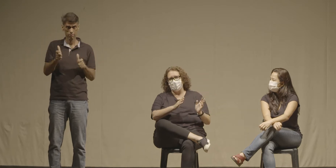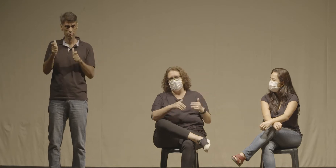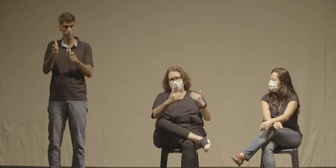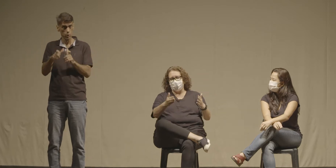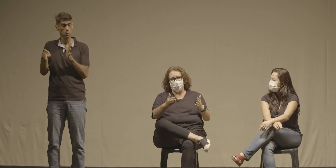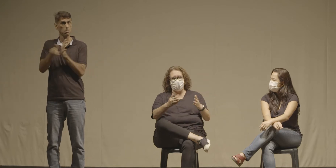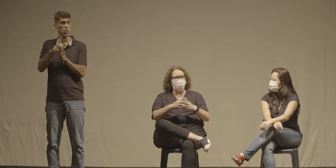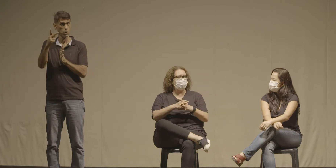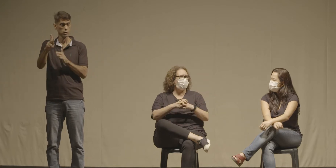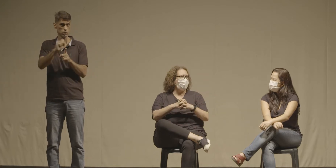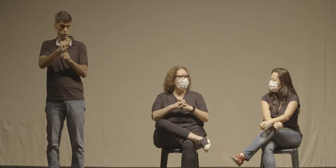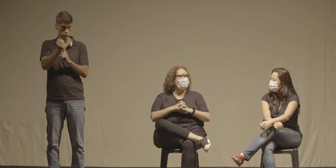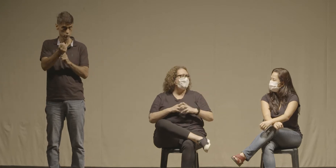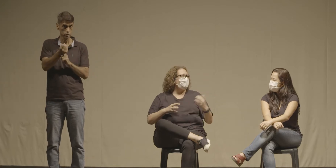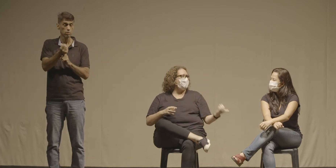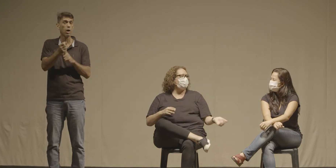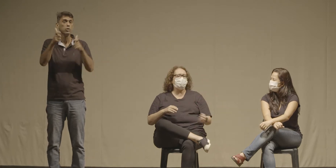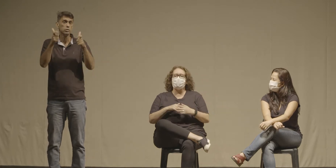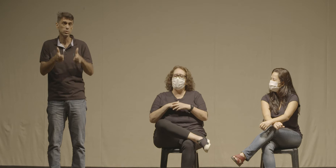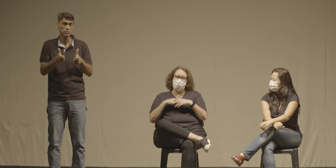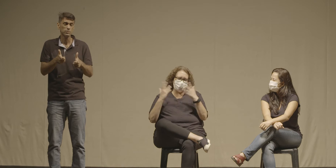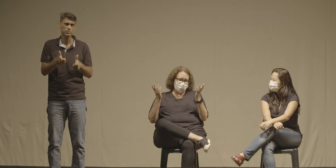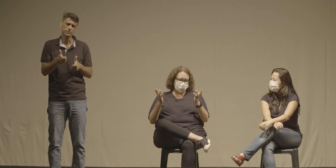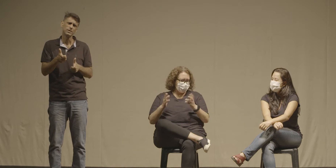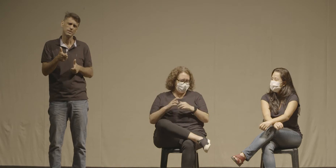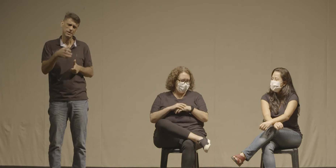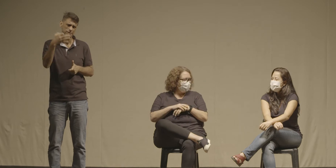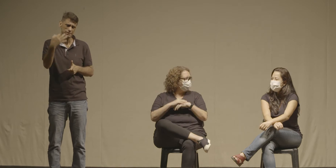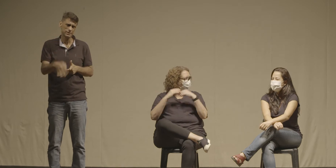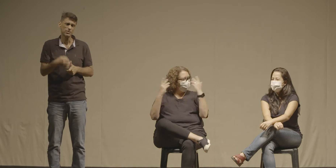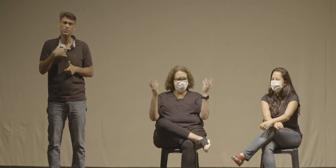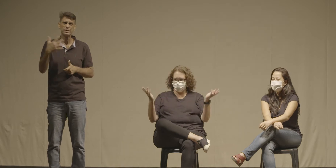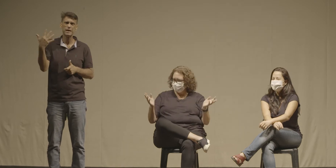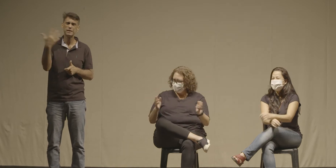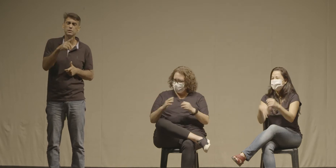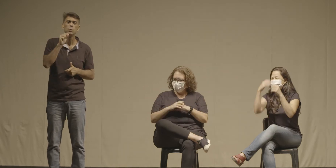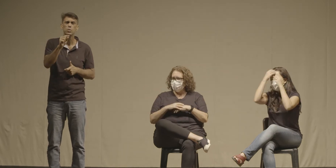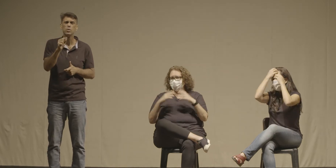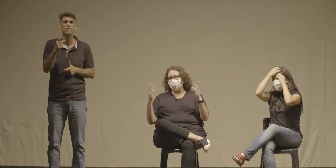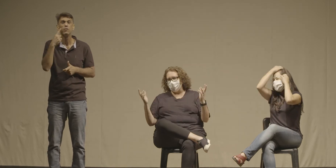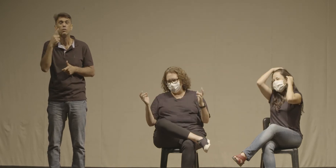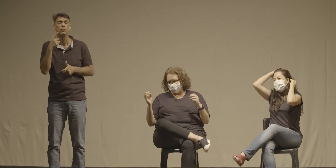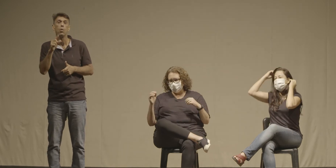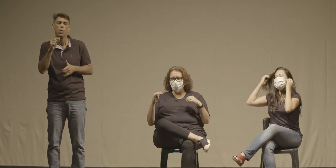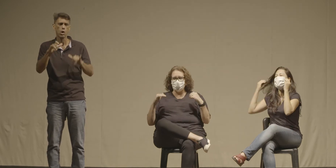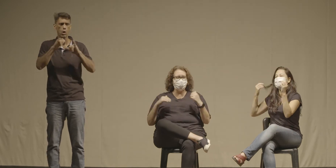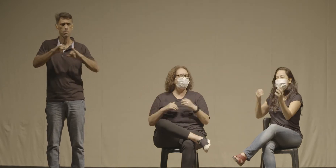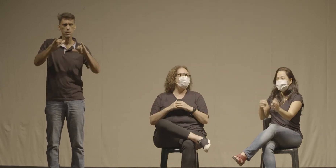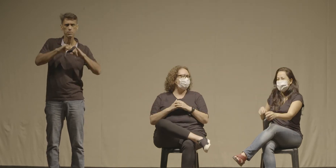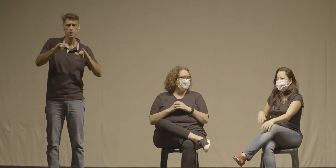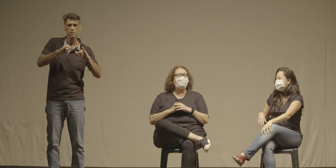que ela quer estipular. E aí a gente, claro, vamos ver comerciais. Lindo. Vamos ver comerciais.